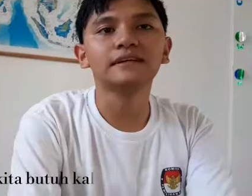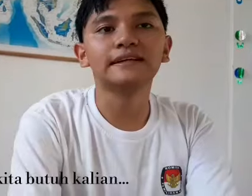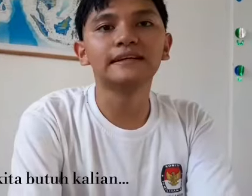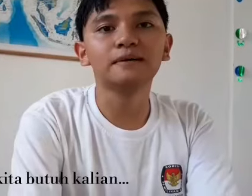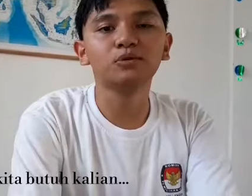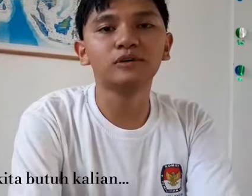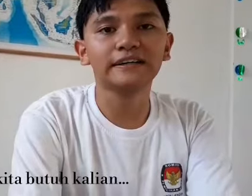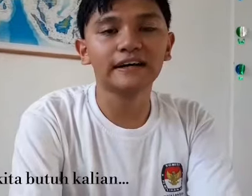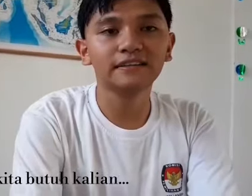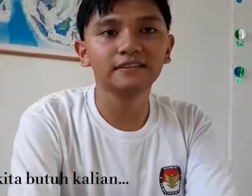Kita butuh kalian